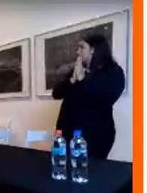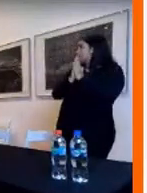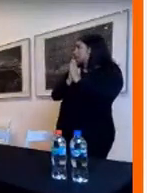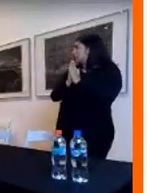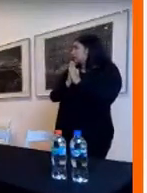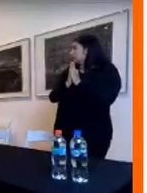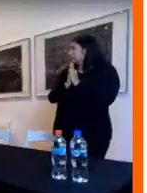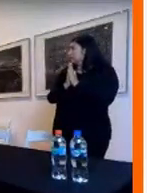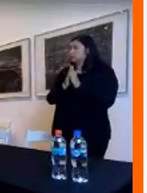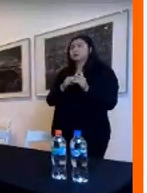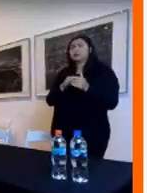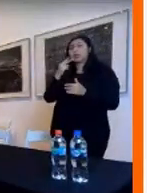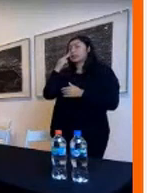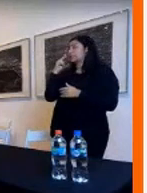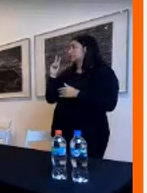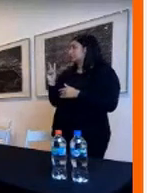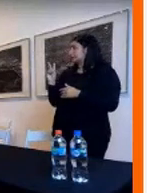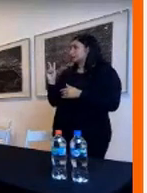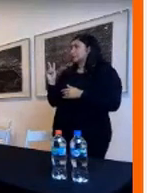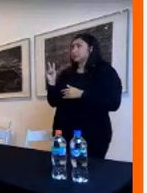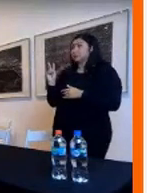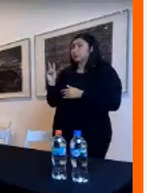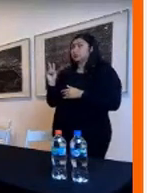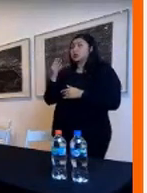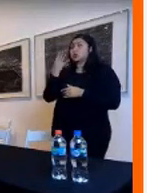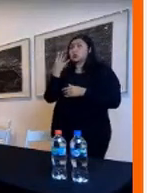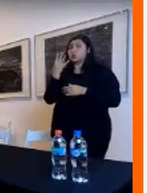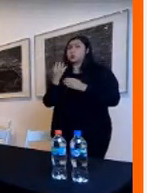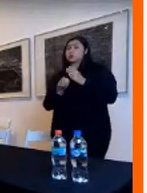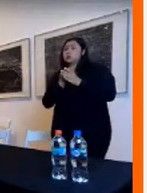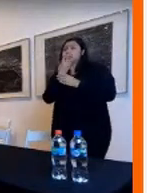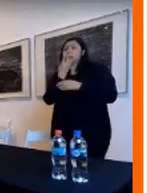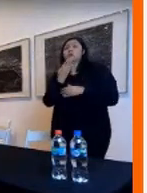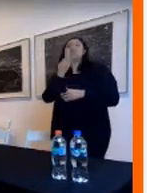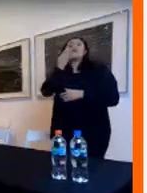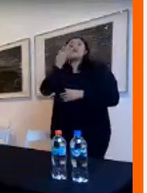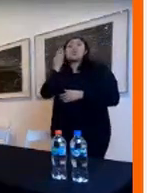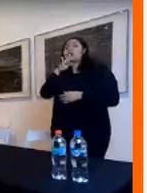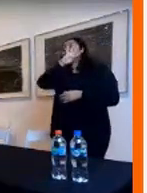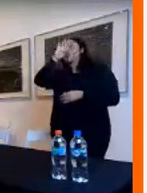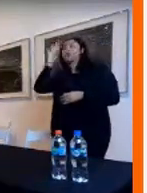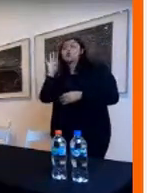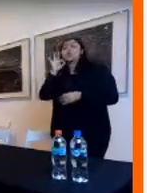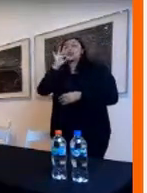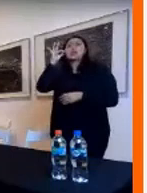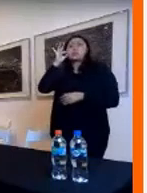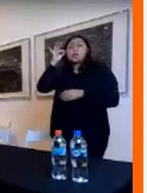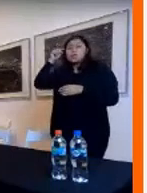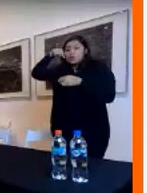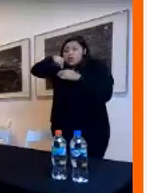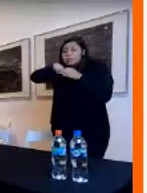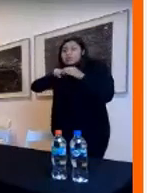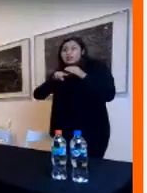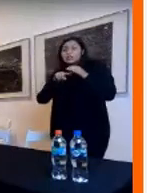Para trasear un poco, aquí se ven ustedes cuatro rosas blancas, tienen colores amarillos en su interior, en sus pistilos.